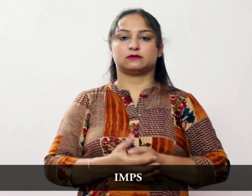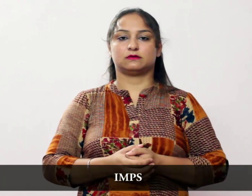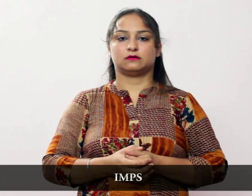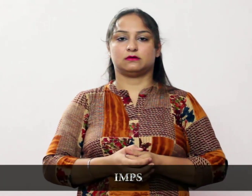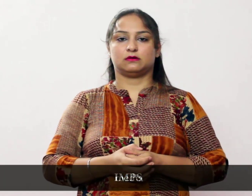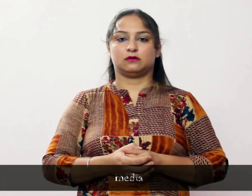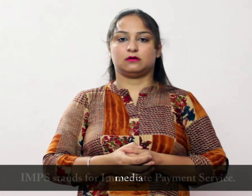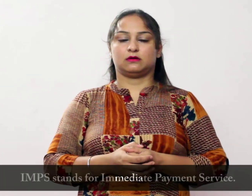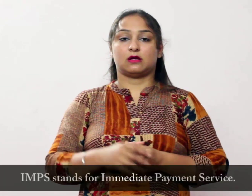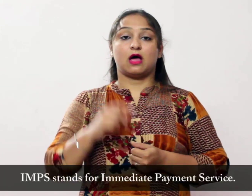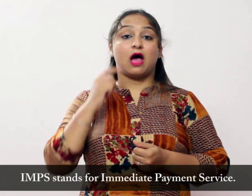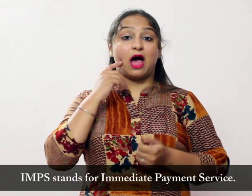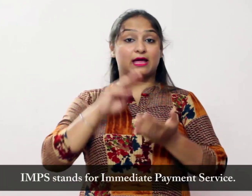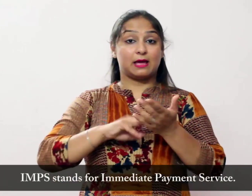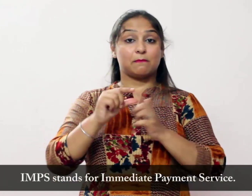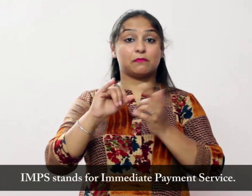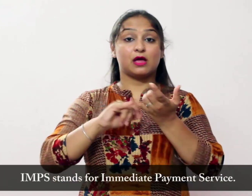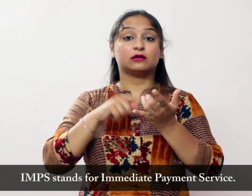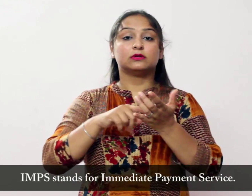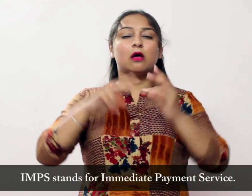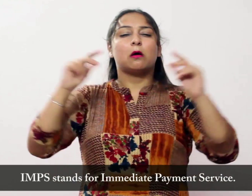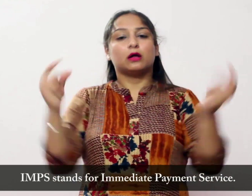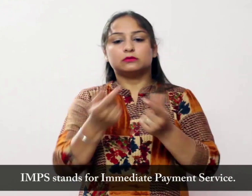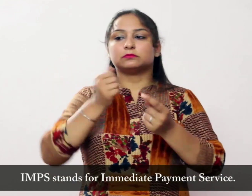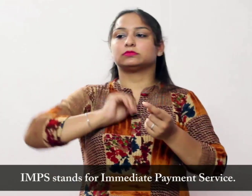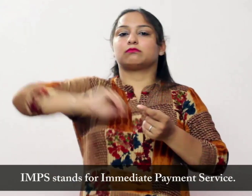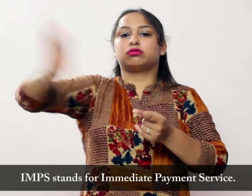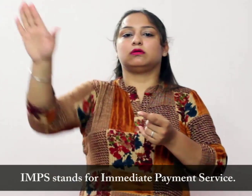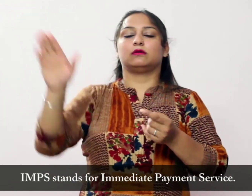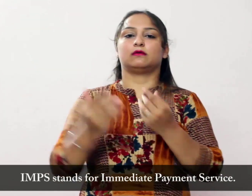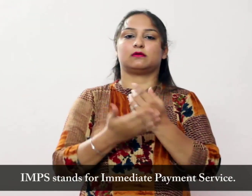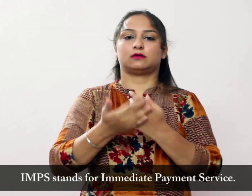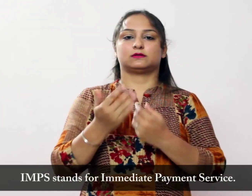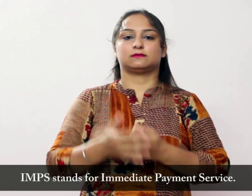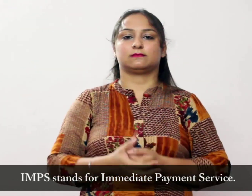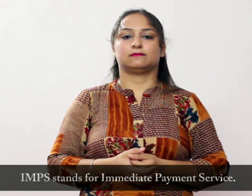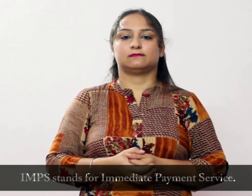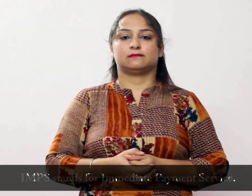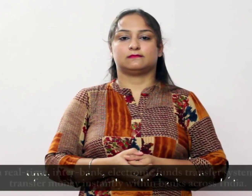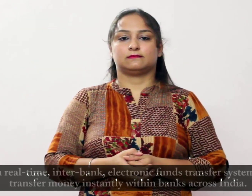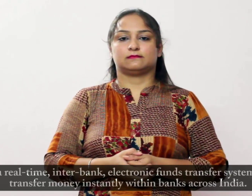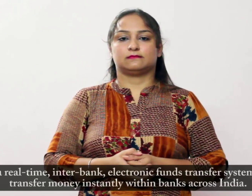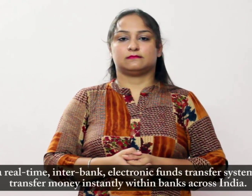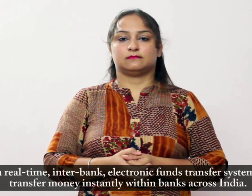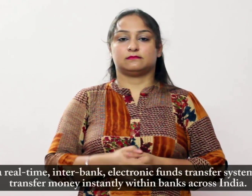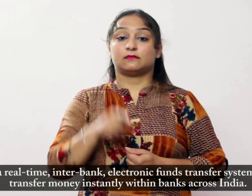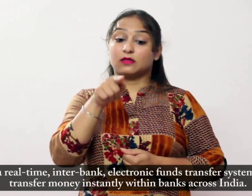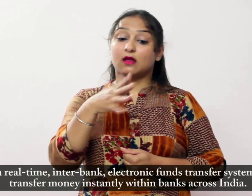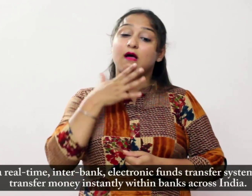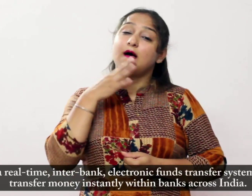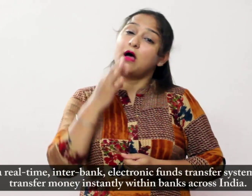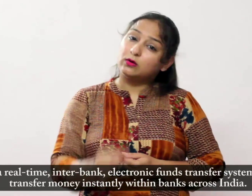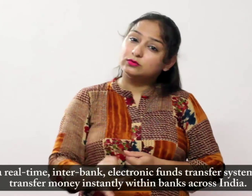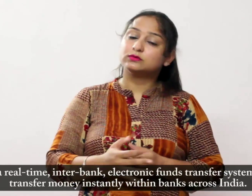आईएमपीएस। आईएमपीएस का अर्थ है तत्काल भुगतान सेवा। यह एक वास्तविक